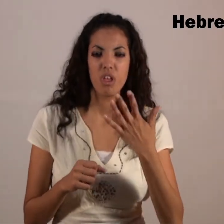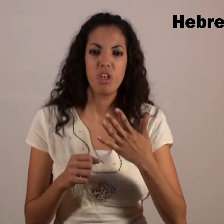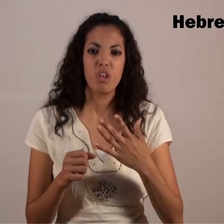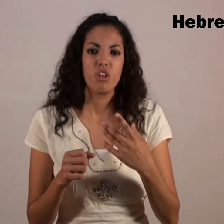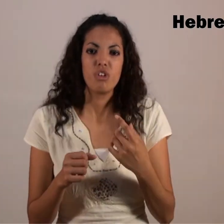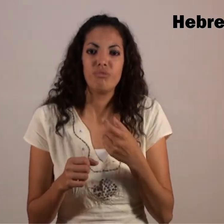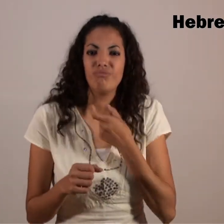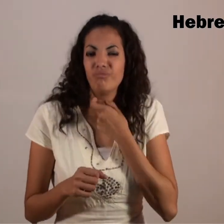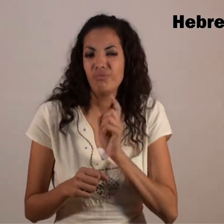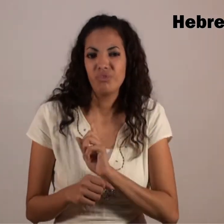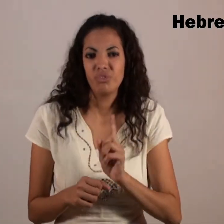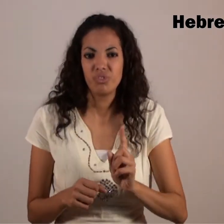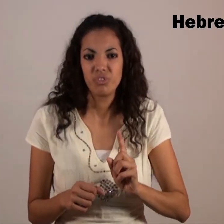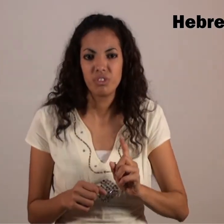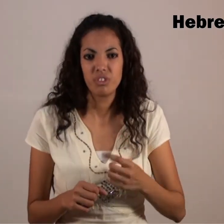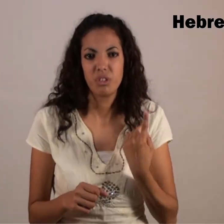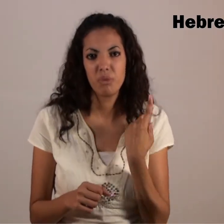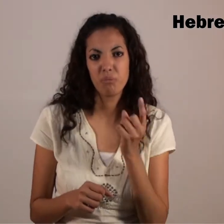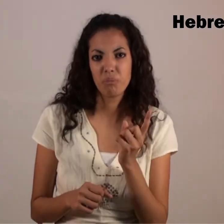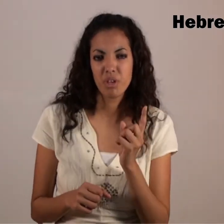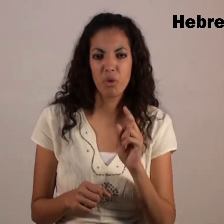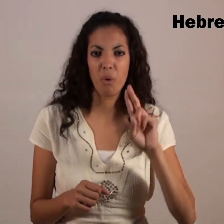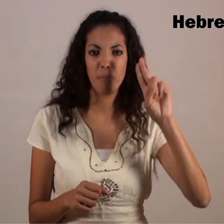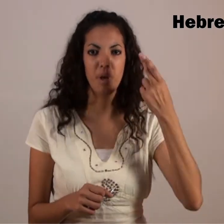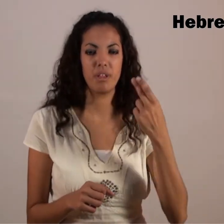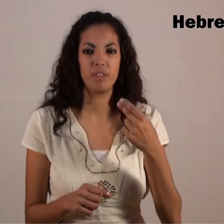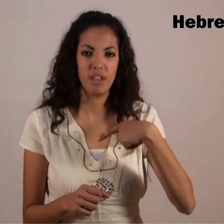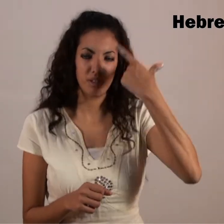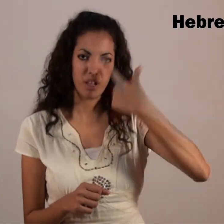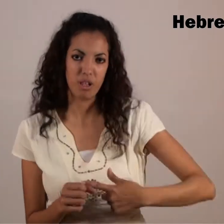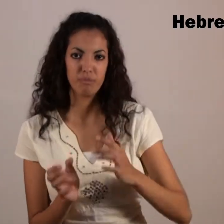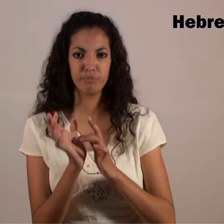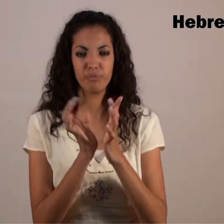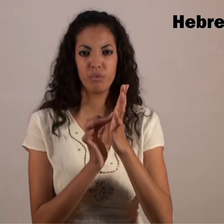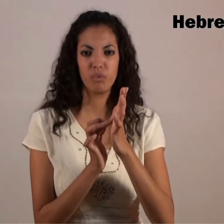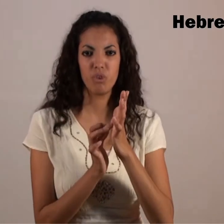y expiaciones por el pecado no te agradaron. Entonces dije,